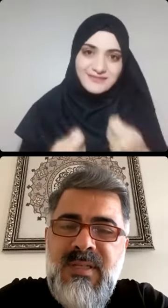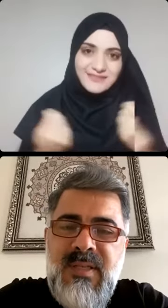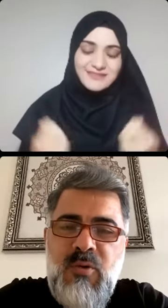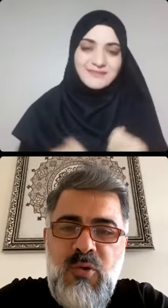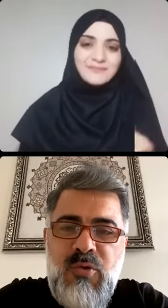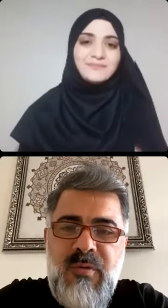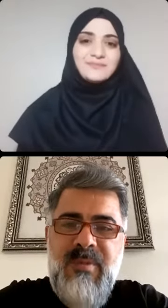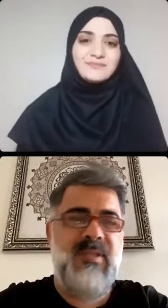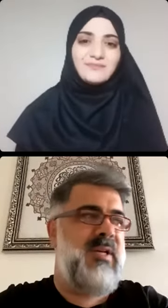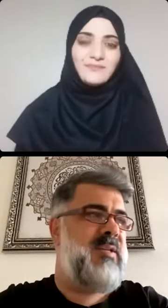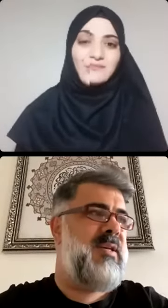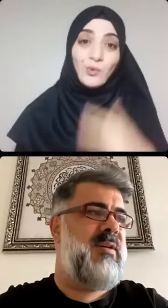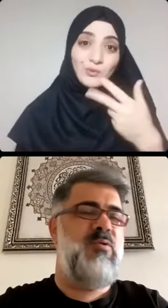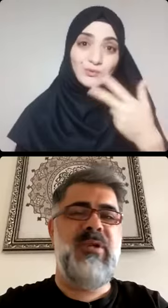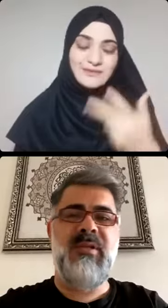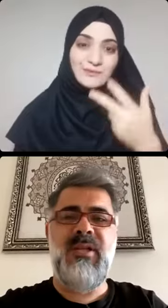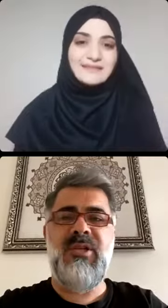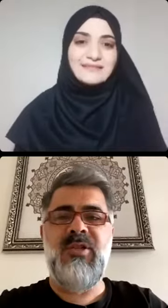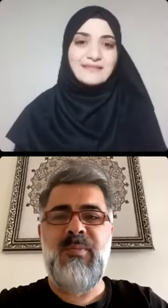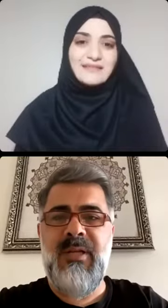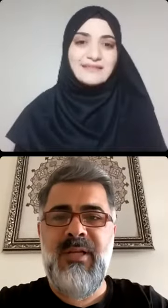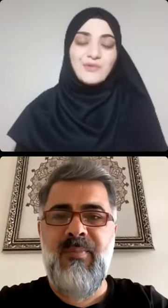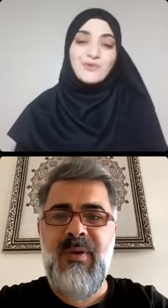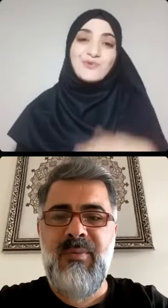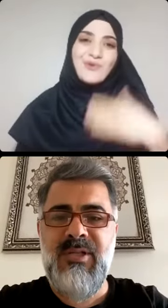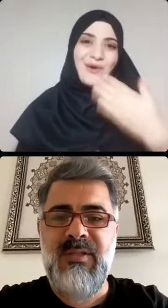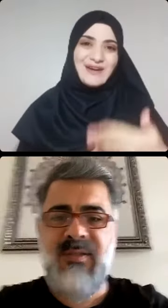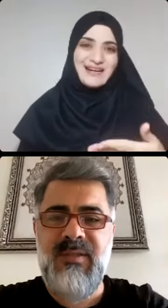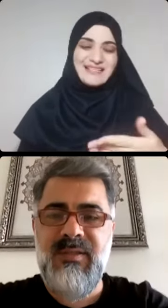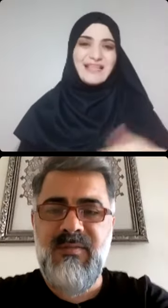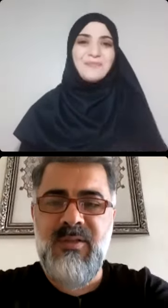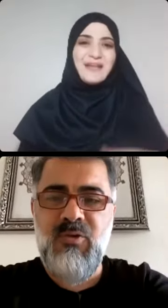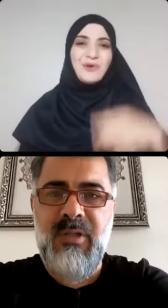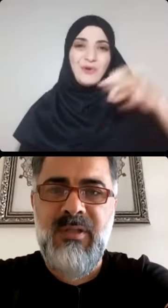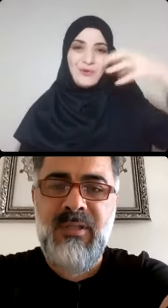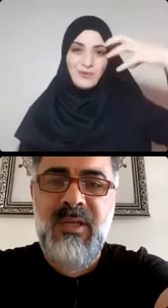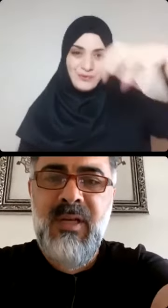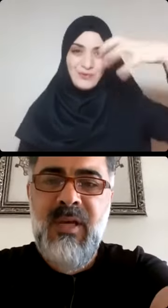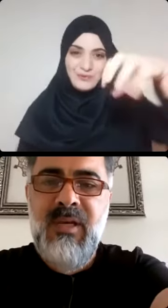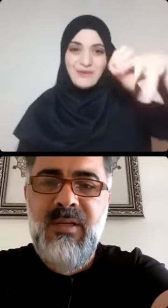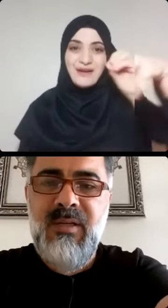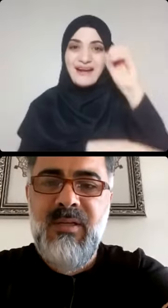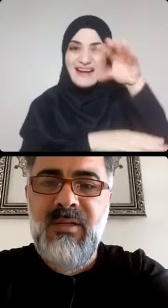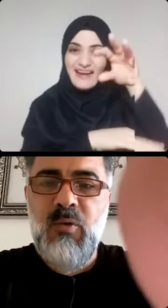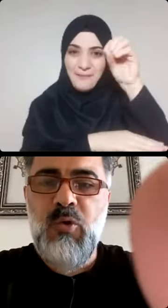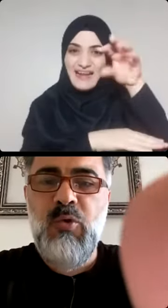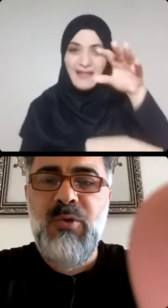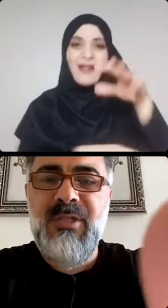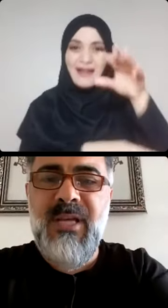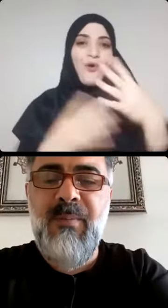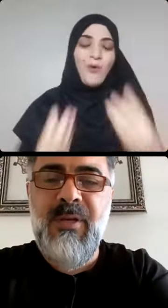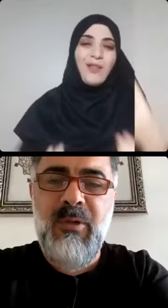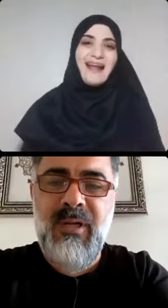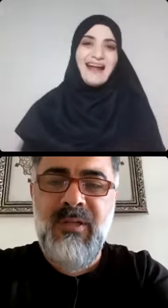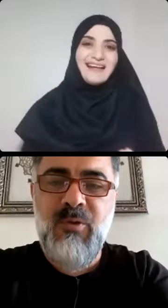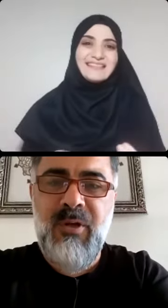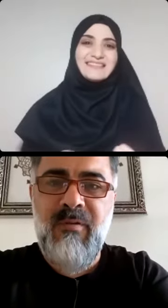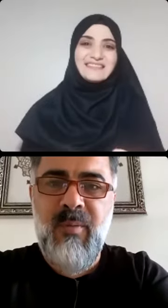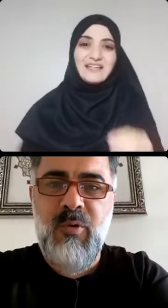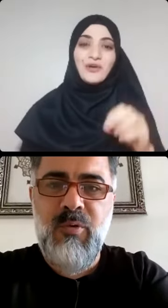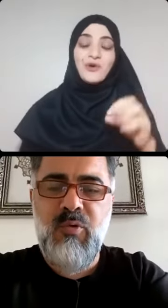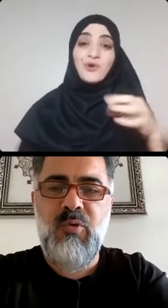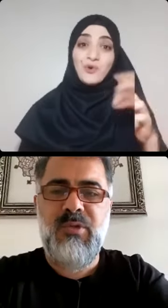Sonrasında ise Kudüs ve Mescid-i Aksa üzerine çalışmalar yapmaya başladık. Ve şu anda da Kudüs rehberi olarak